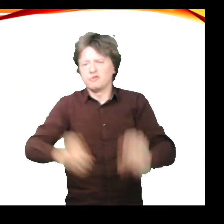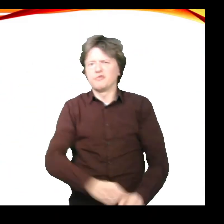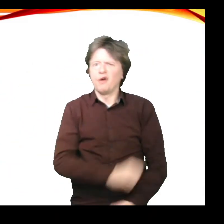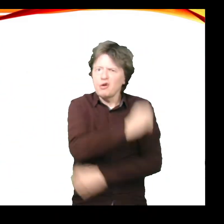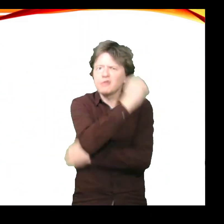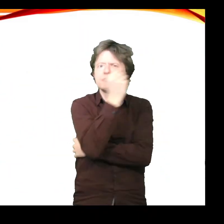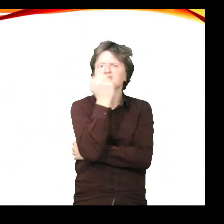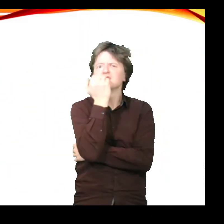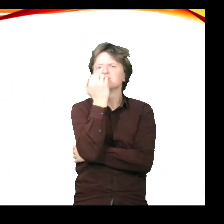van God,